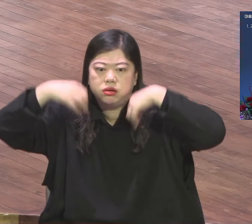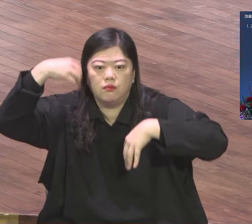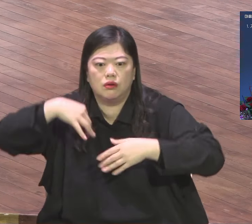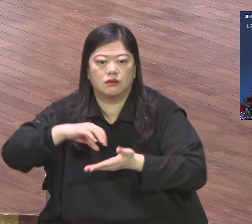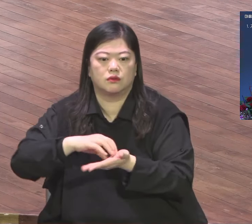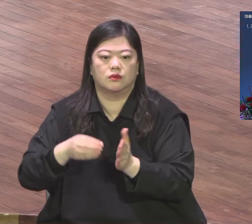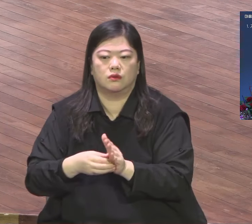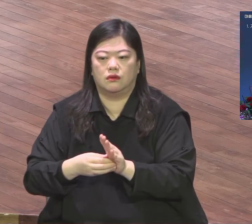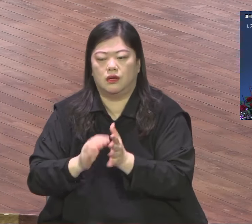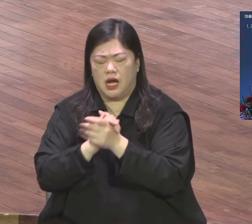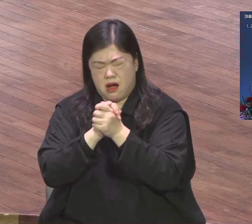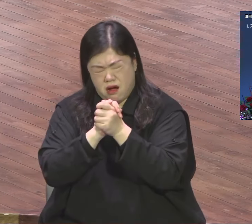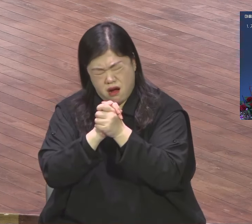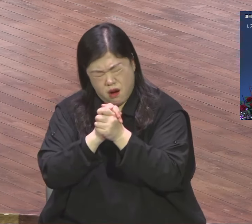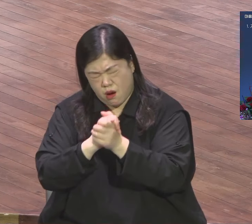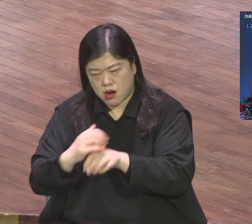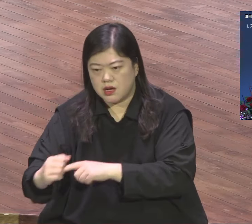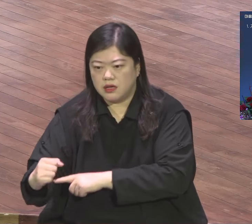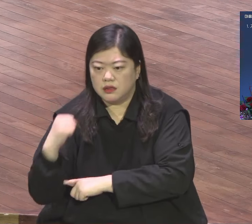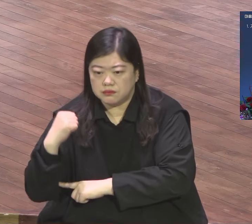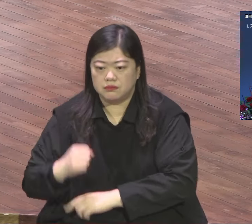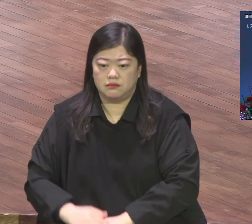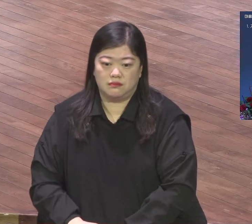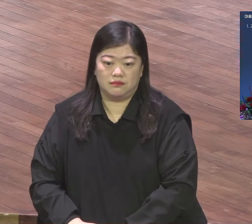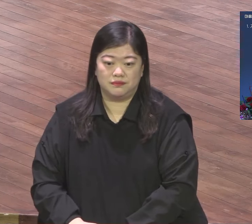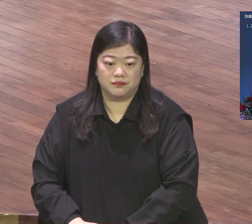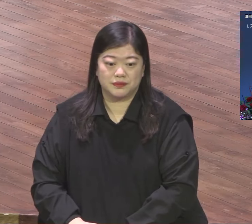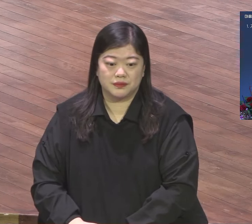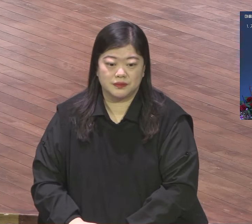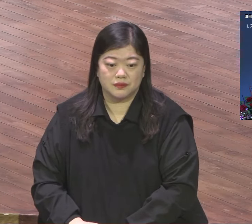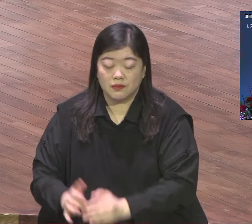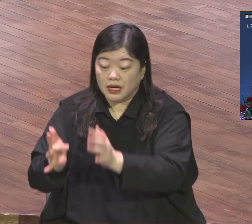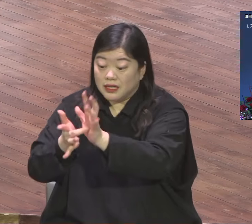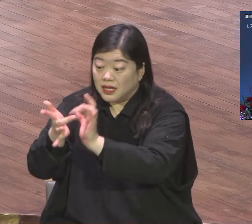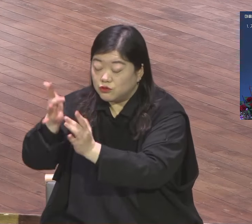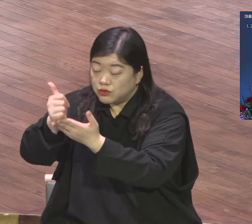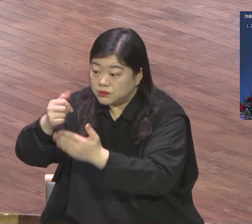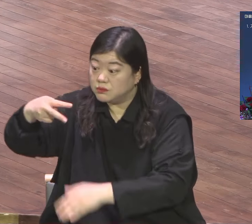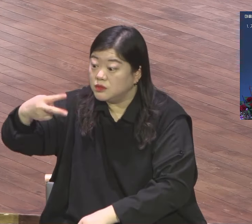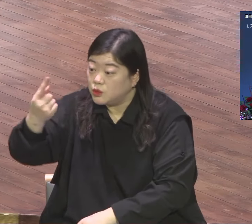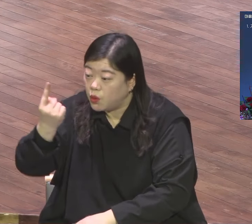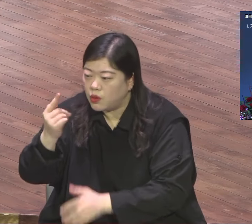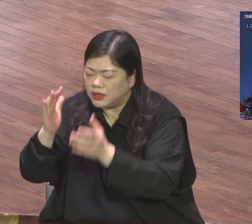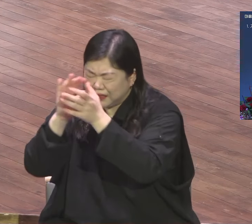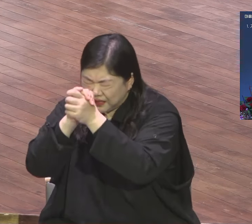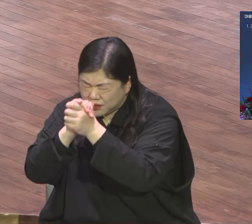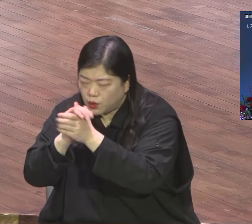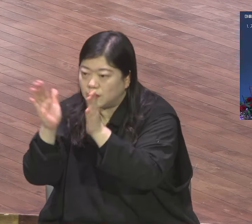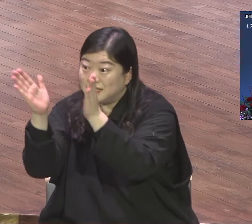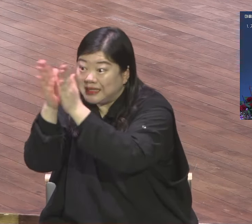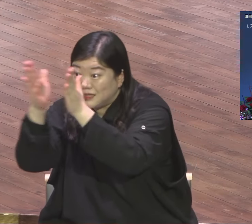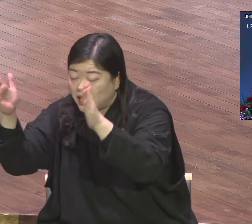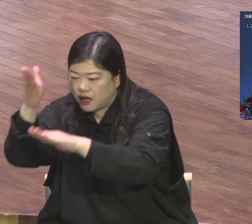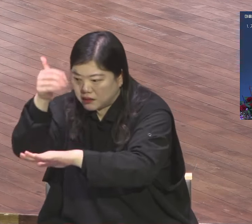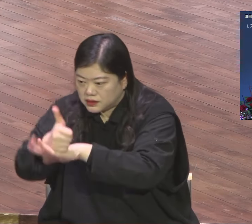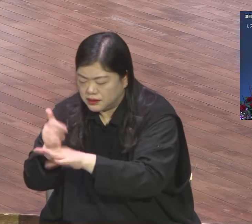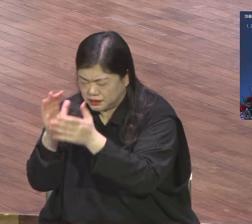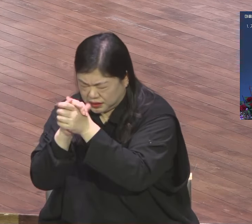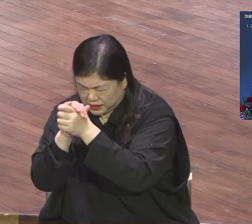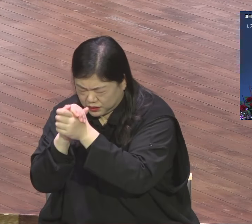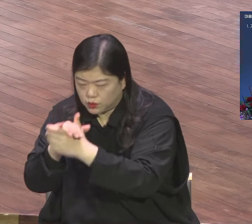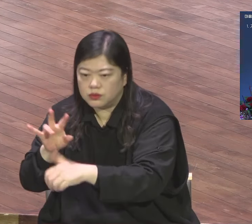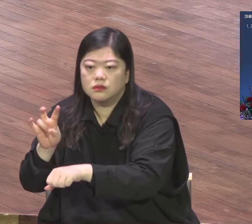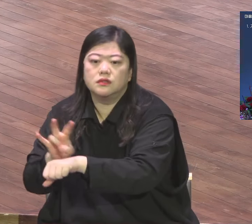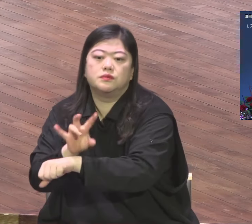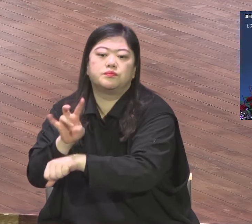한마디로 예수님의 삶은 기도로 시작하고 기도로 진행하고 기도로 마무리하는